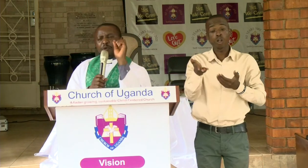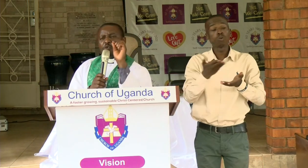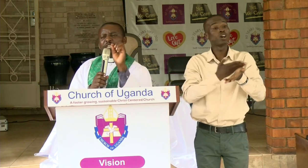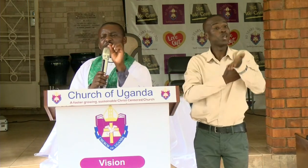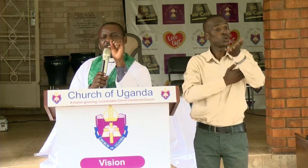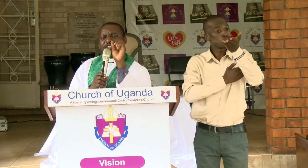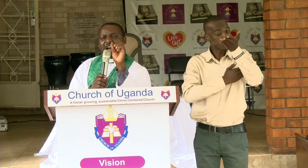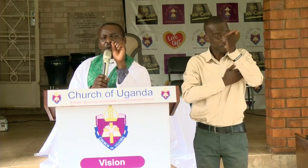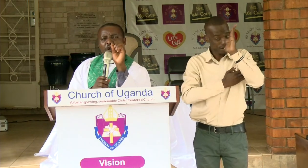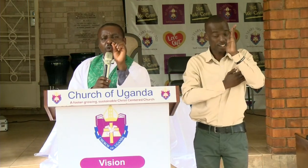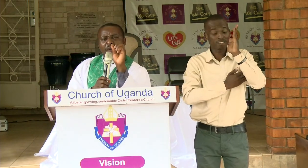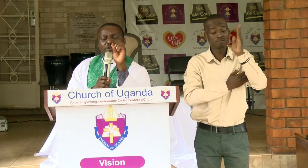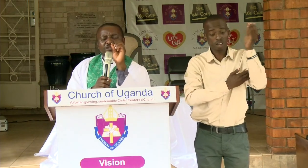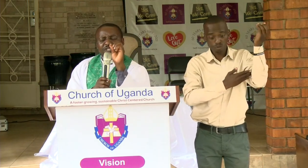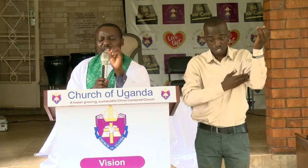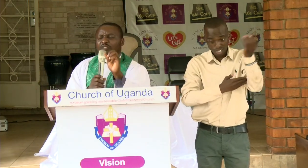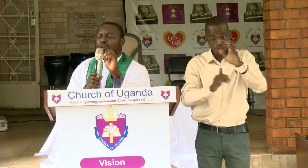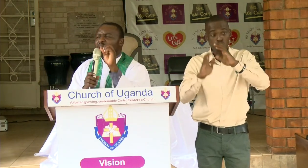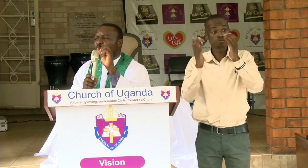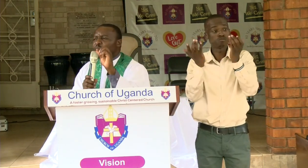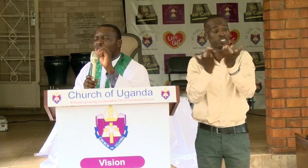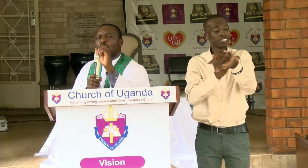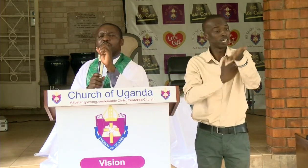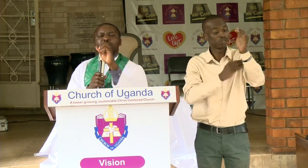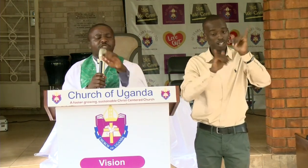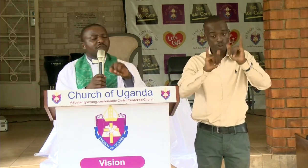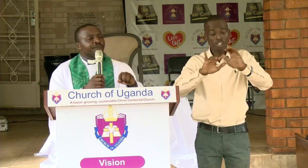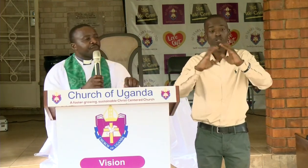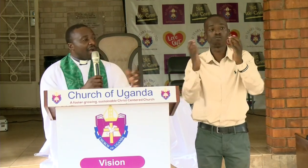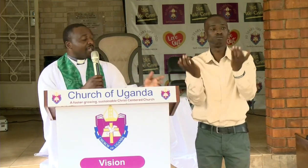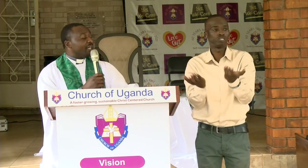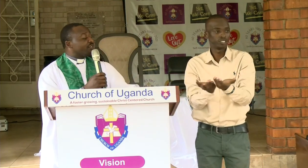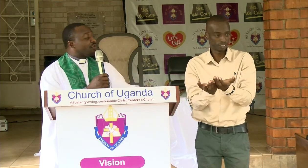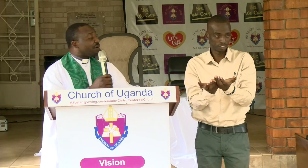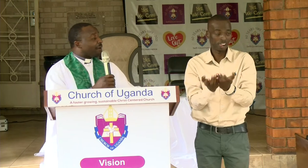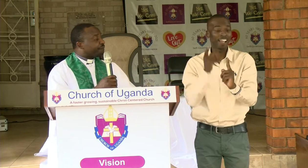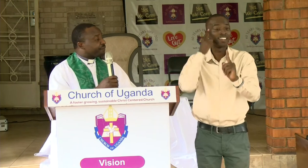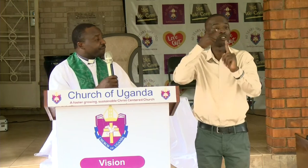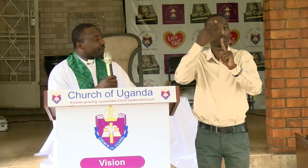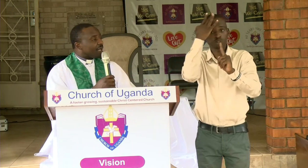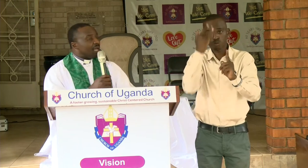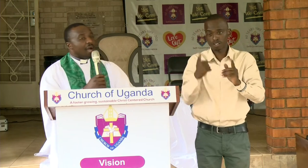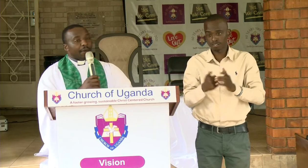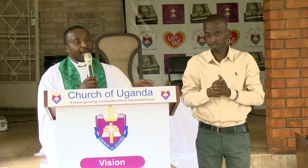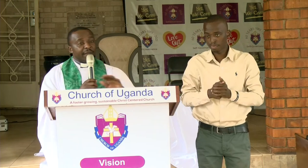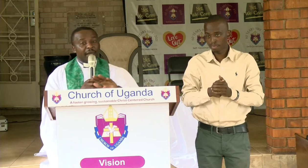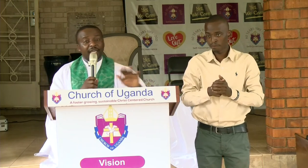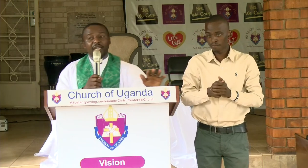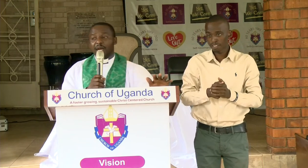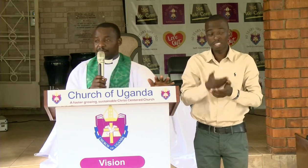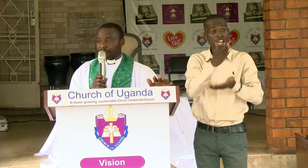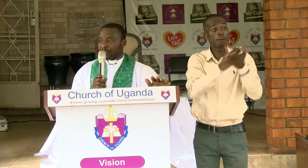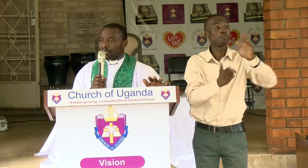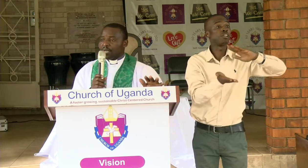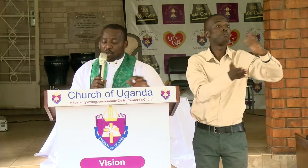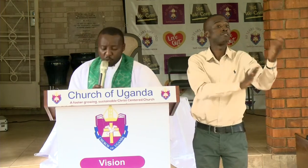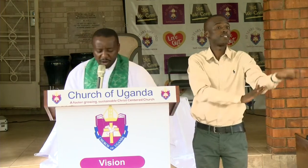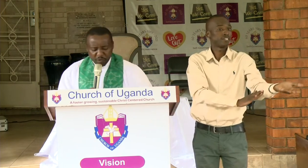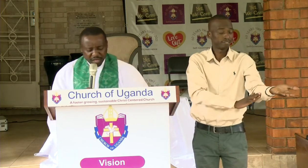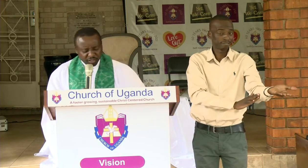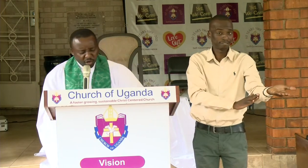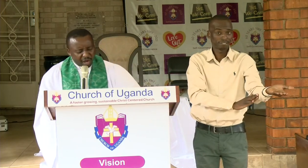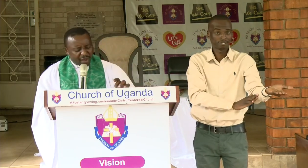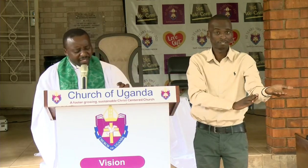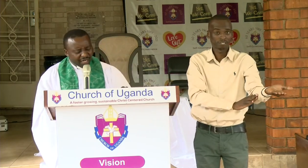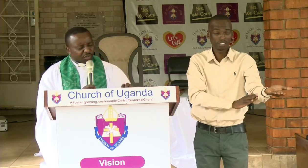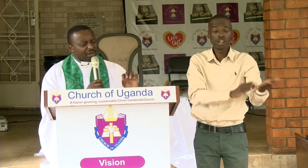Katonda ebikulesezzaawo gwe mu nsi, Katonda n'akulekawo mu nsi, alina ensonga. Abalala ne bagenda.